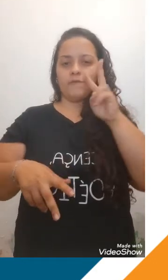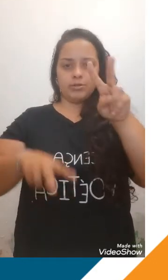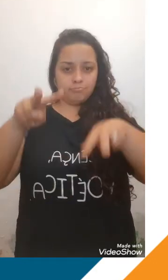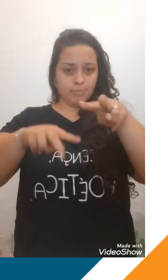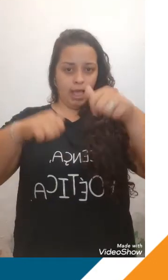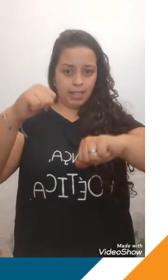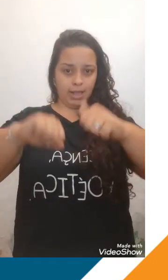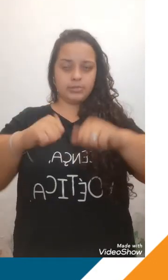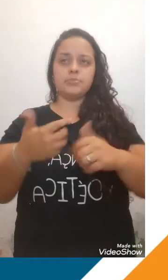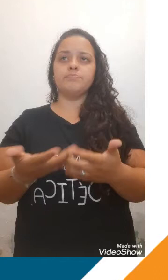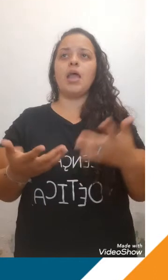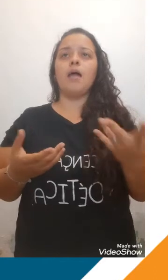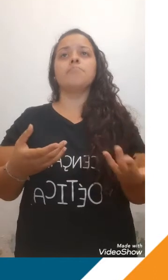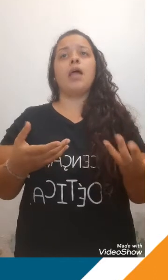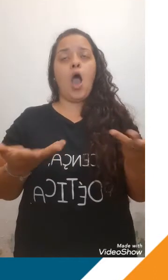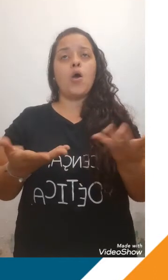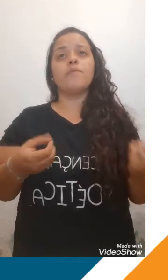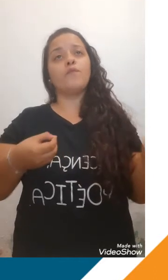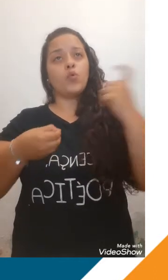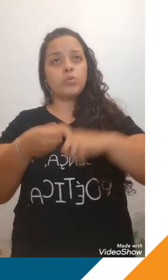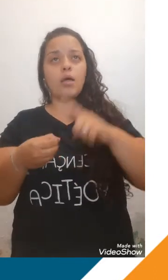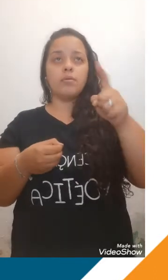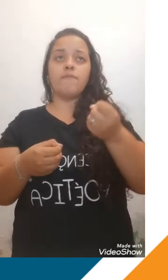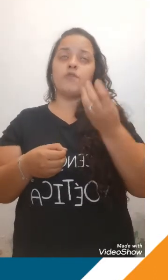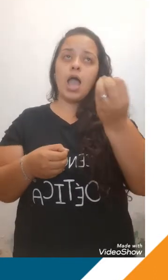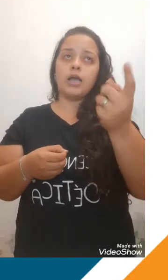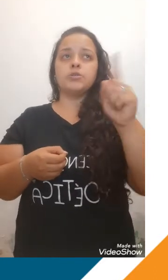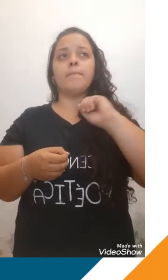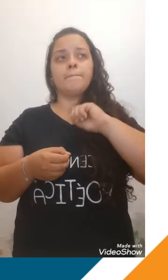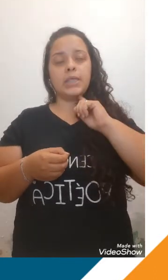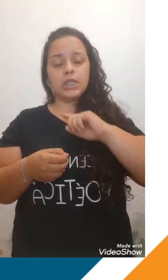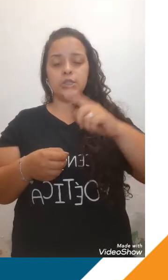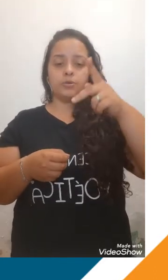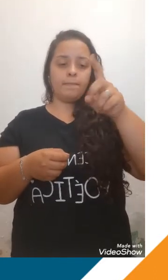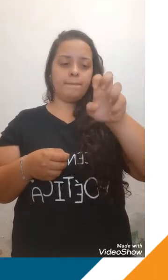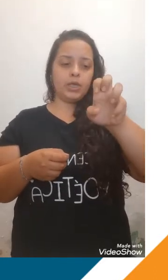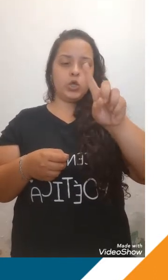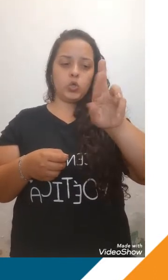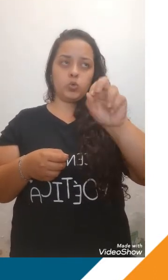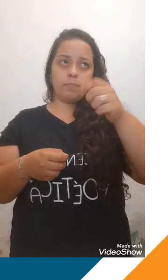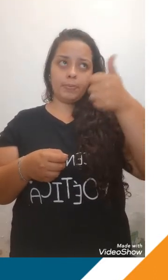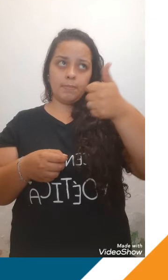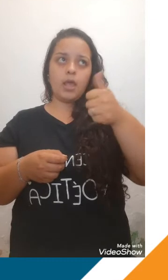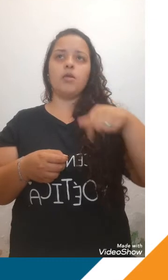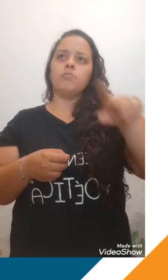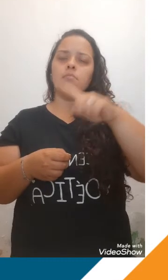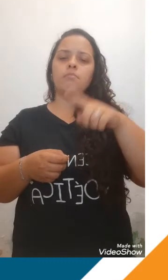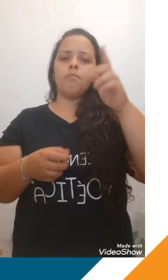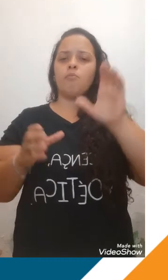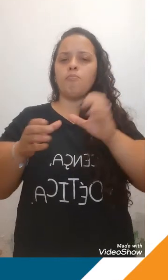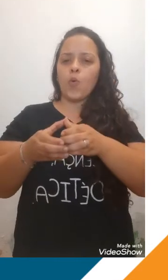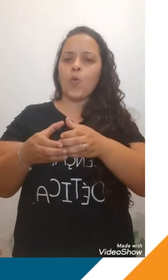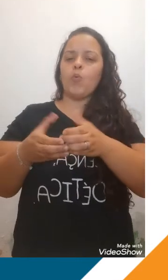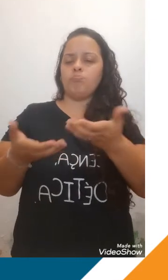questão. Após o retorno de uma viagem a Minas Gerais, onde Pedro I fora recebido com grande frieza, seus partidários prepararam